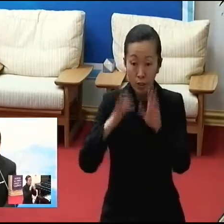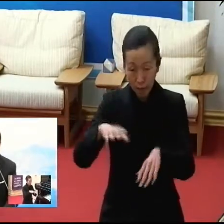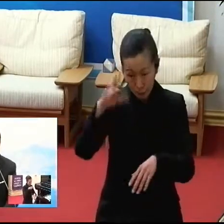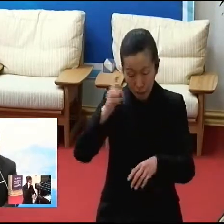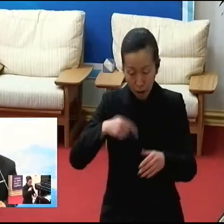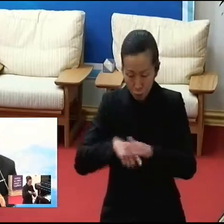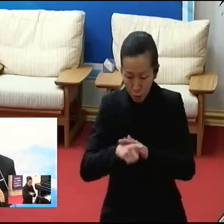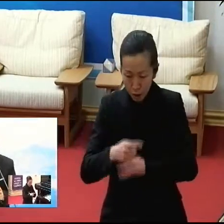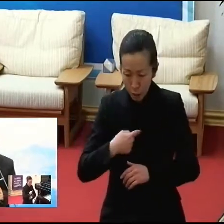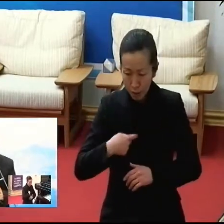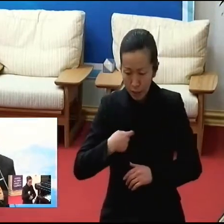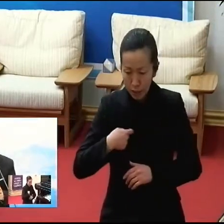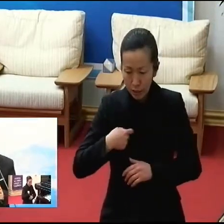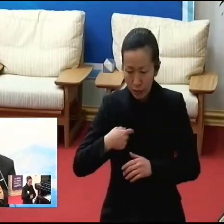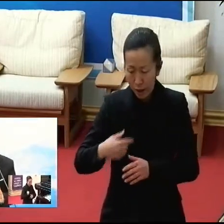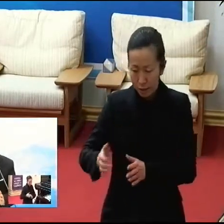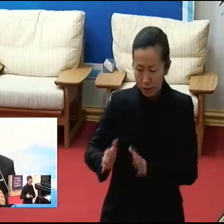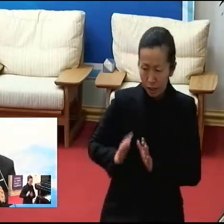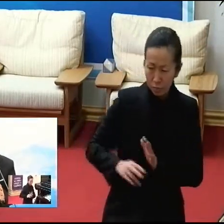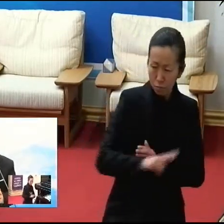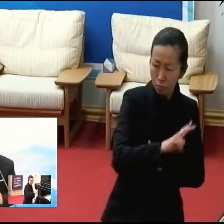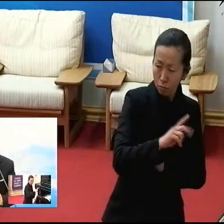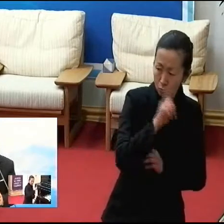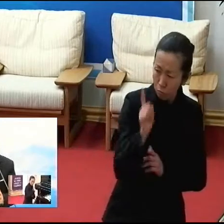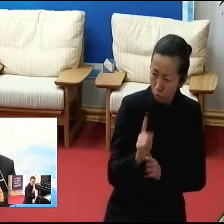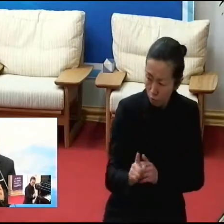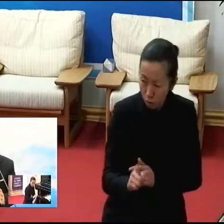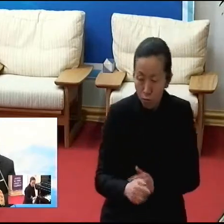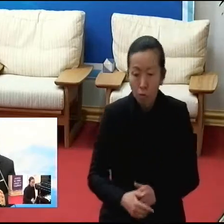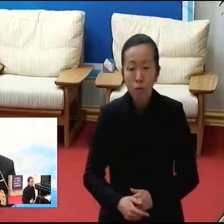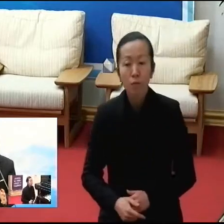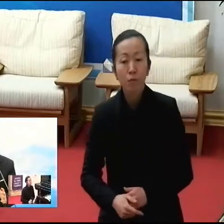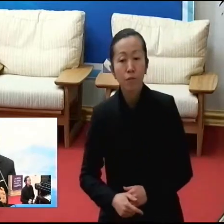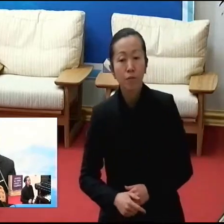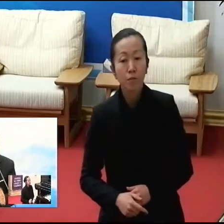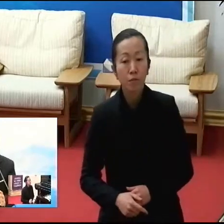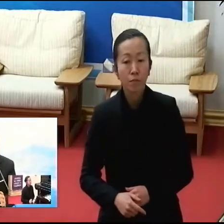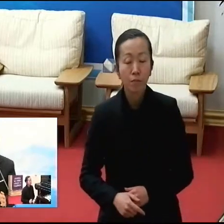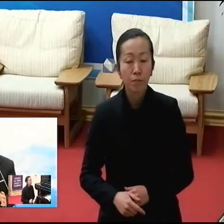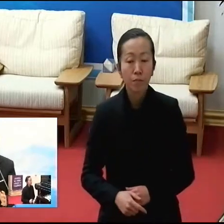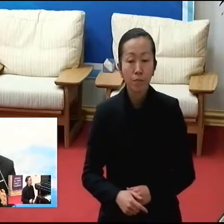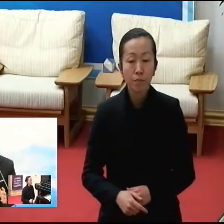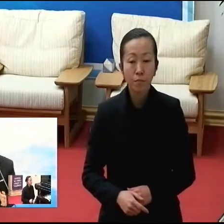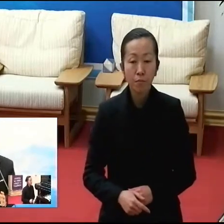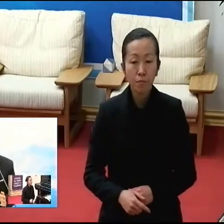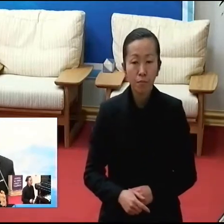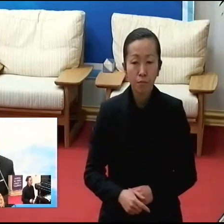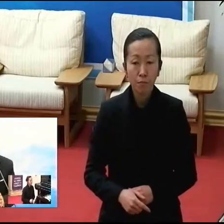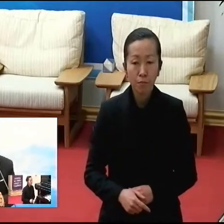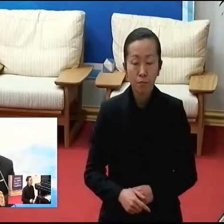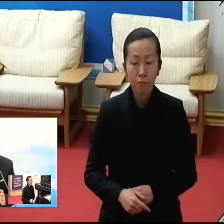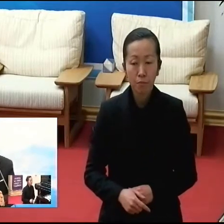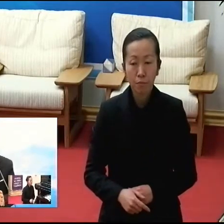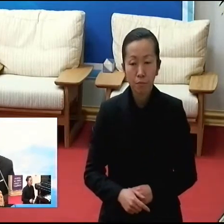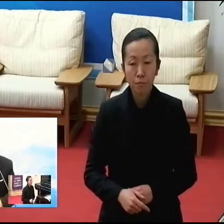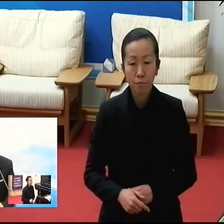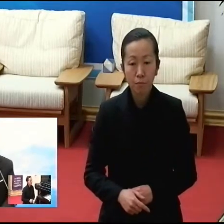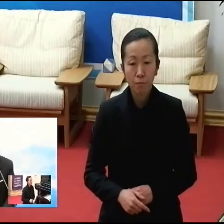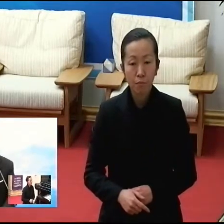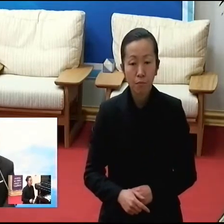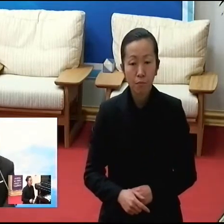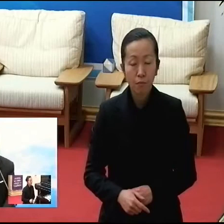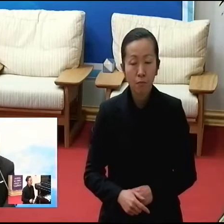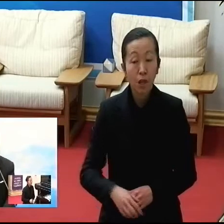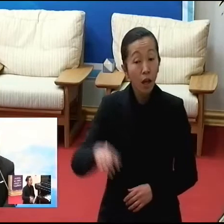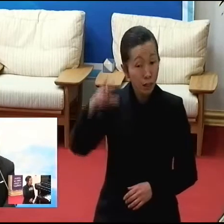がどうして私から避けるの 예, か。 하나님이 함께 하시는 그 축복이 꼭 나에게 함께 하지 않을 리가